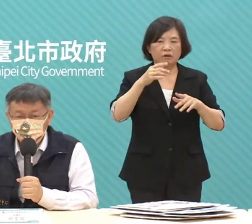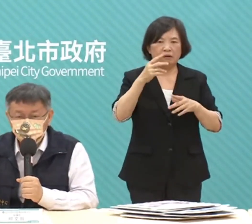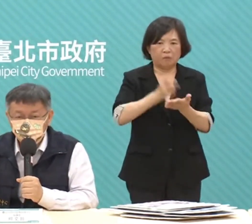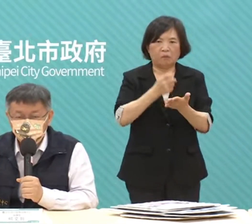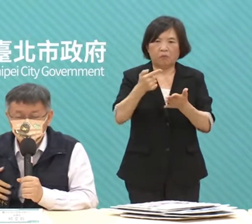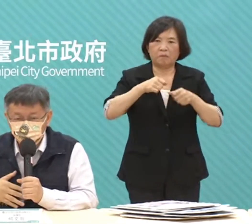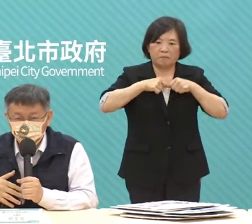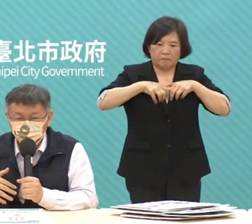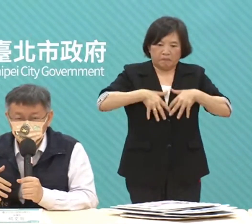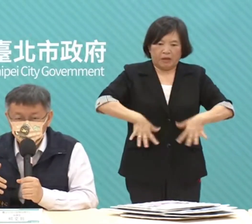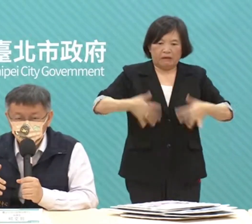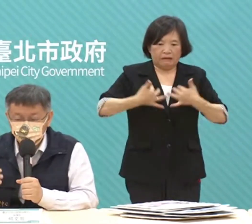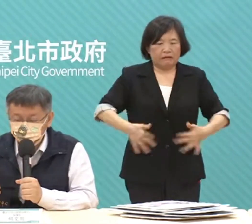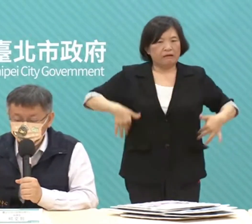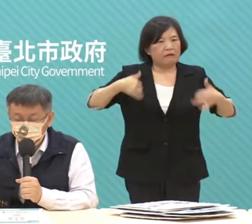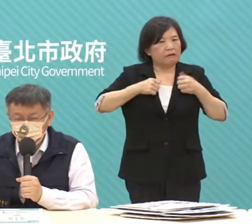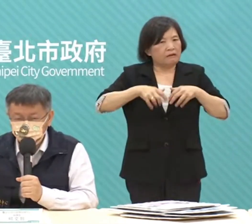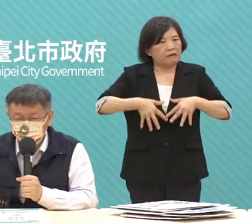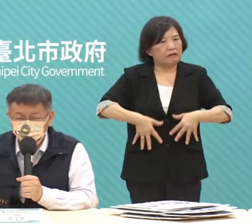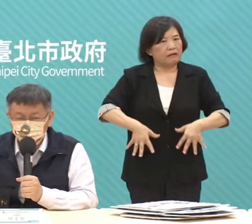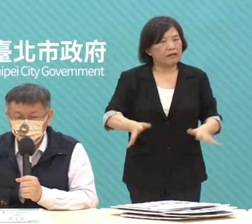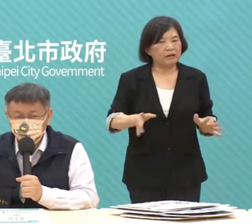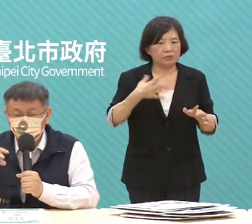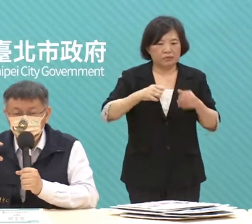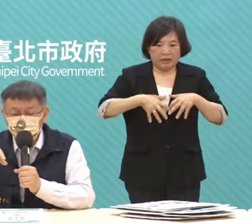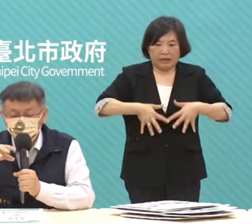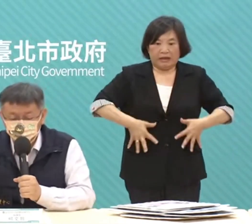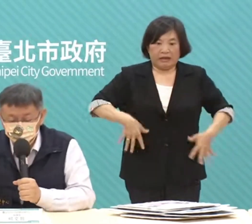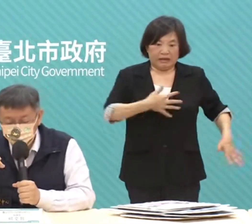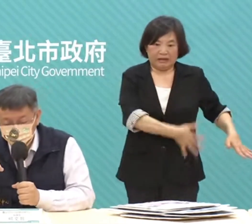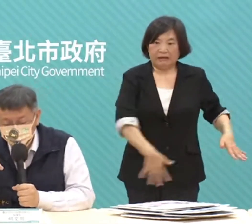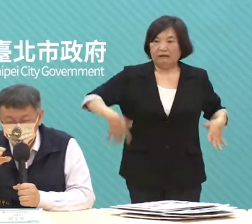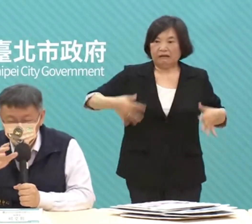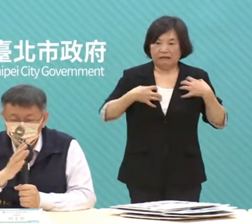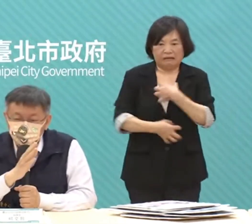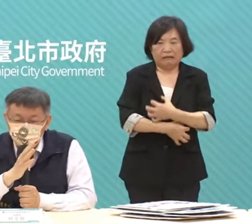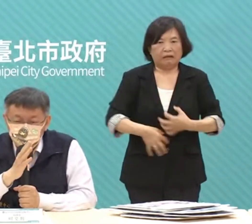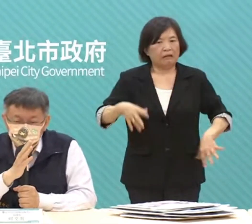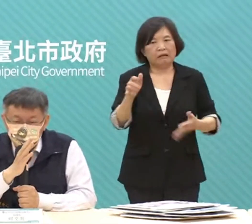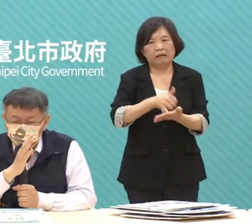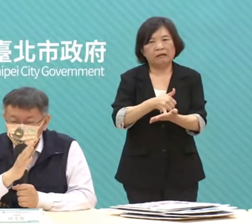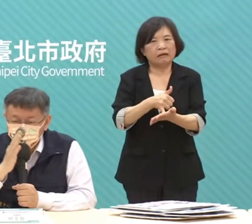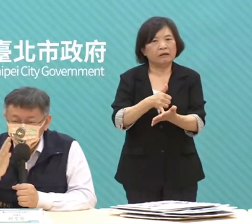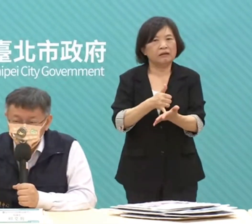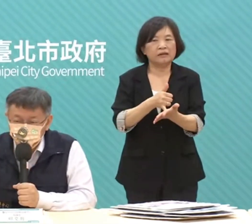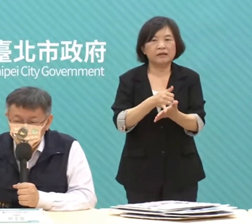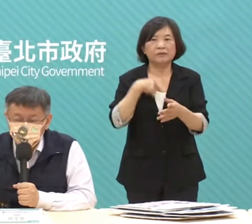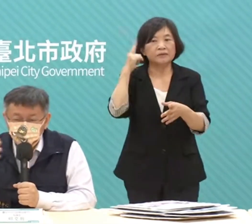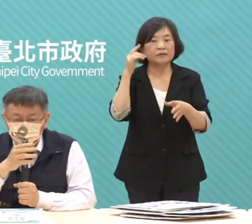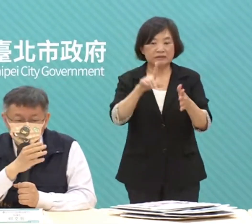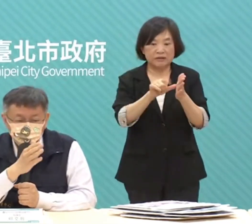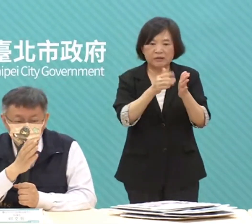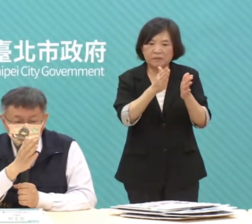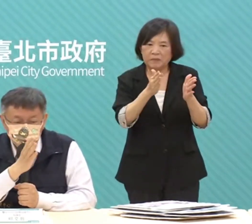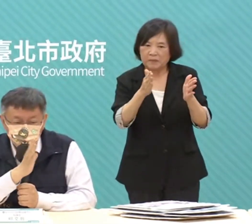到肺脏，而且也许在扩散变成多重器官的衰竭，但是那个需要时间